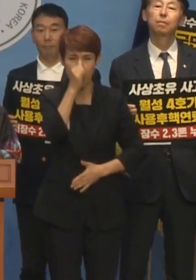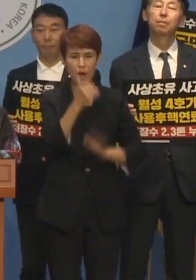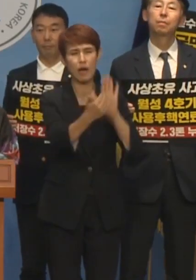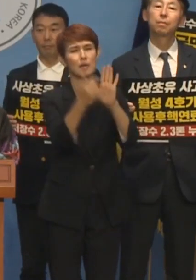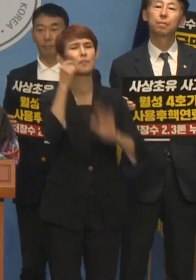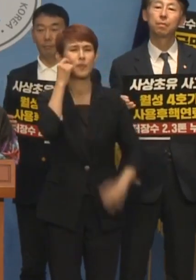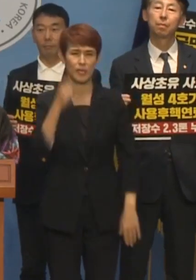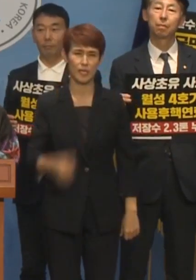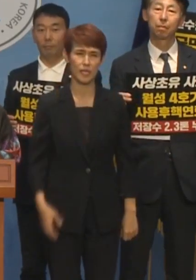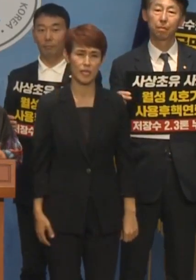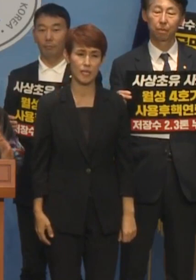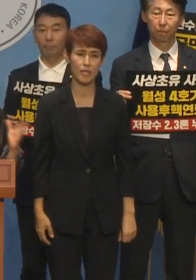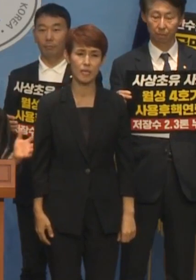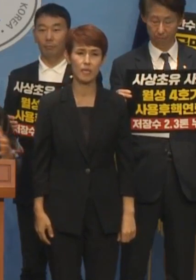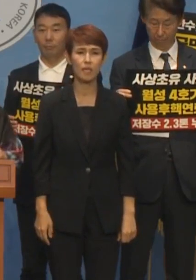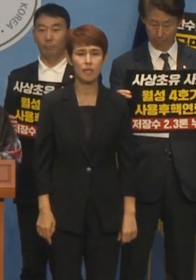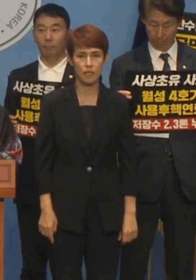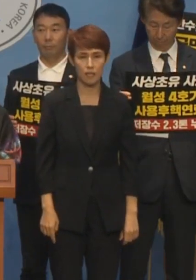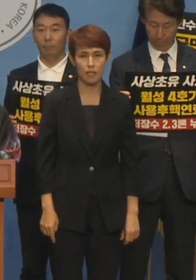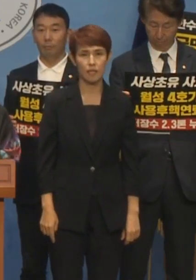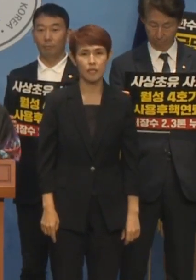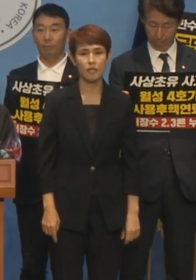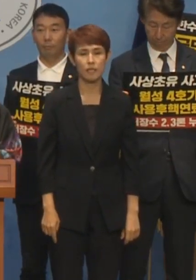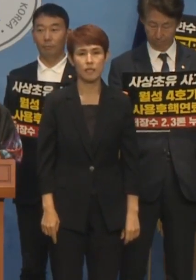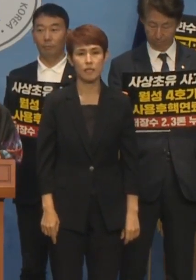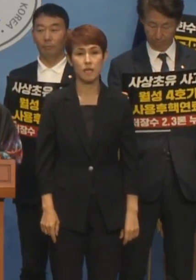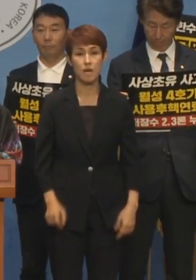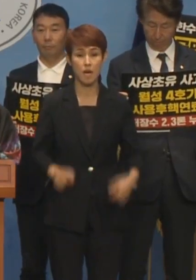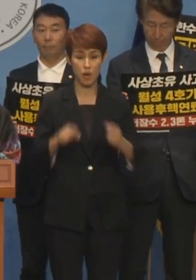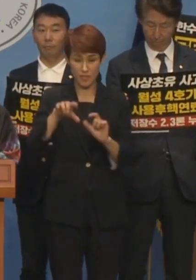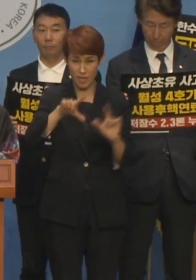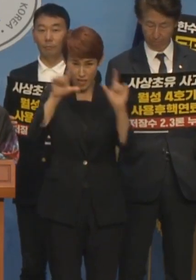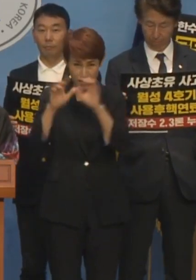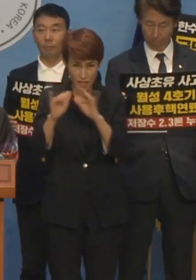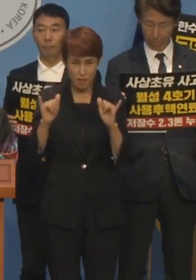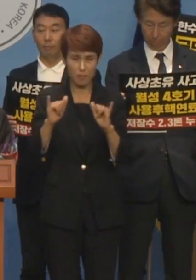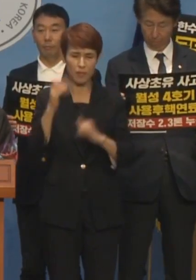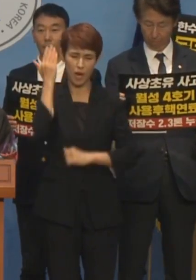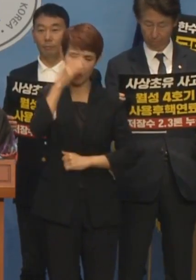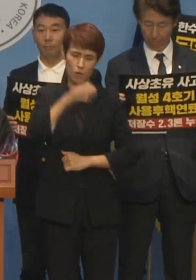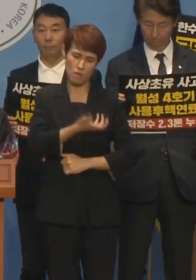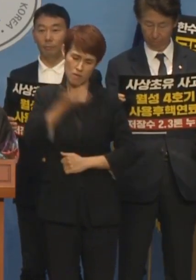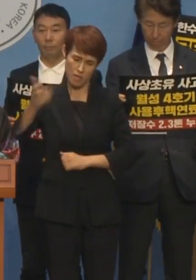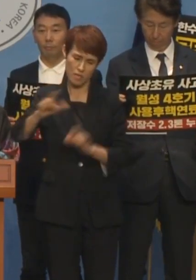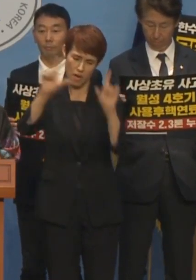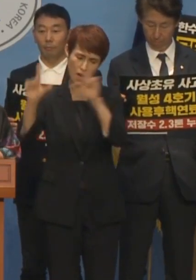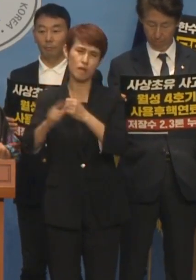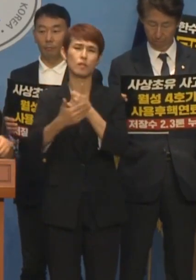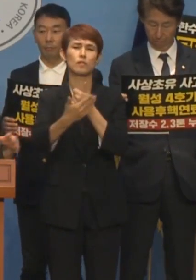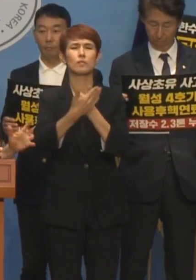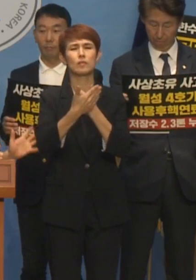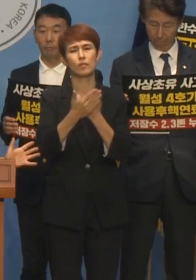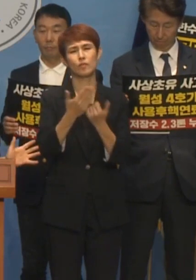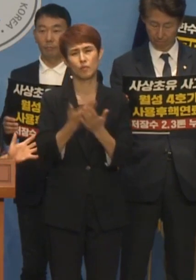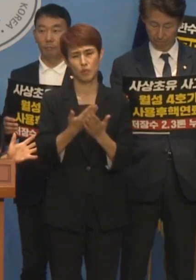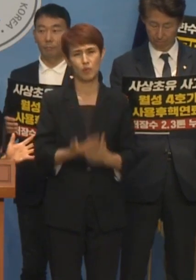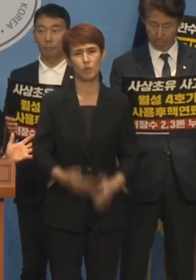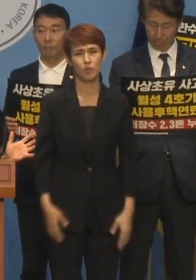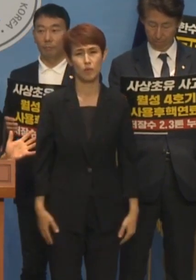그래서 이 주민들을 정말 깨끗한 곳에 좀 살 수 있도록 여기